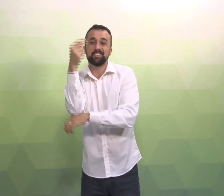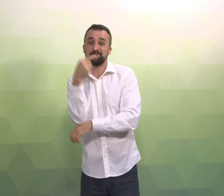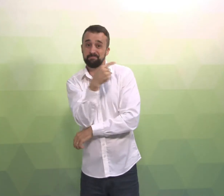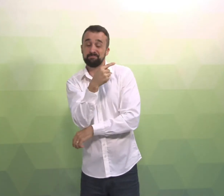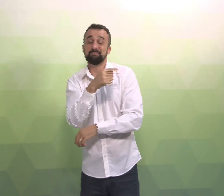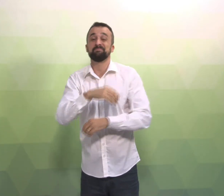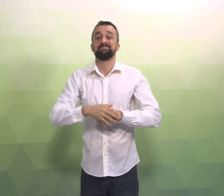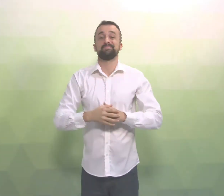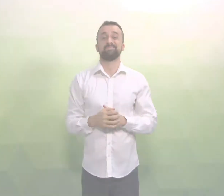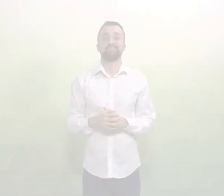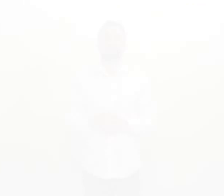Vejam.